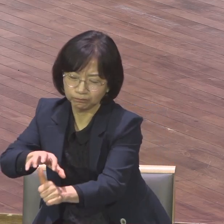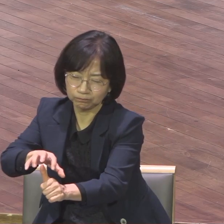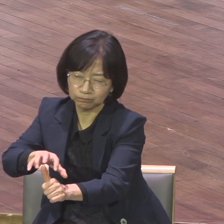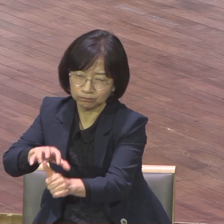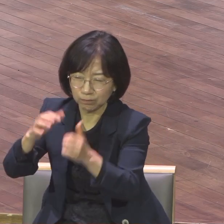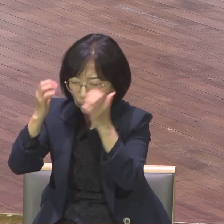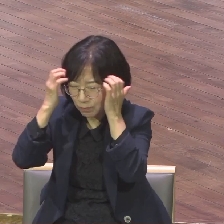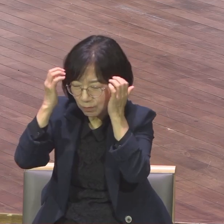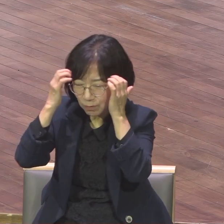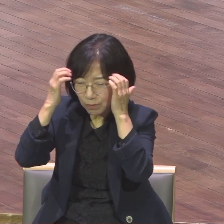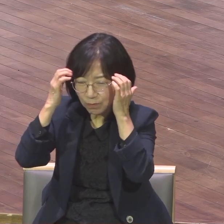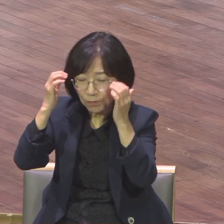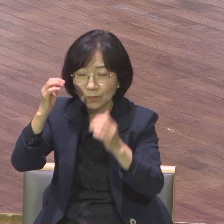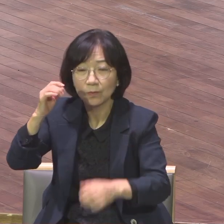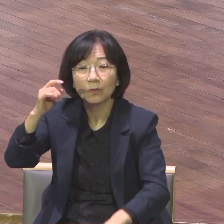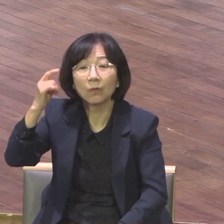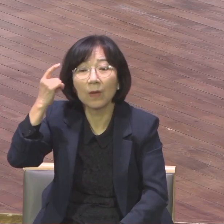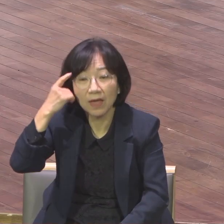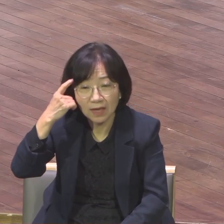그 이유는